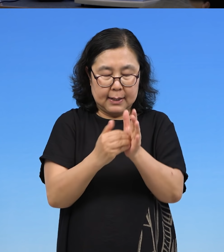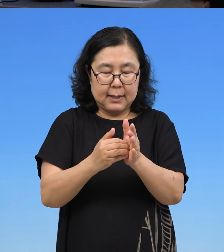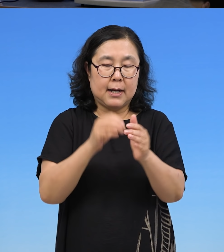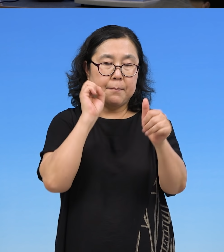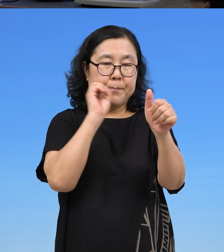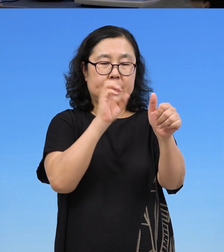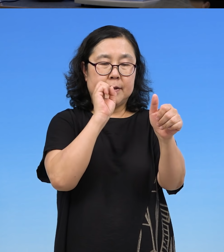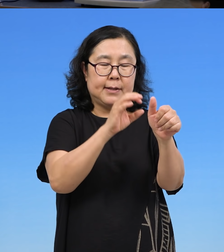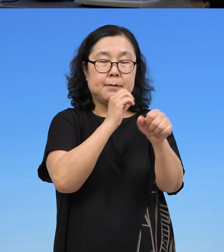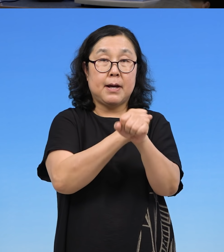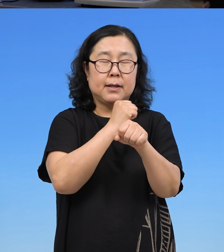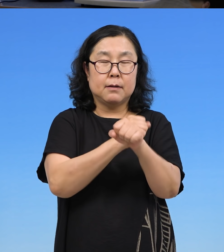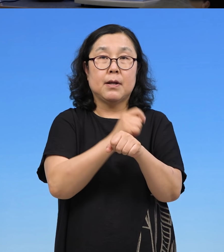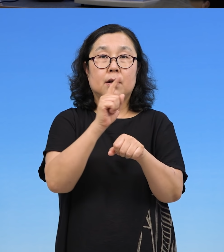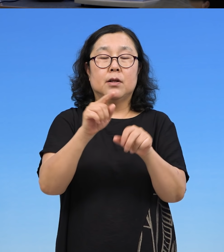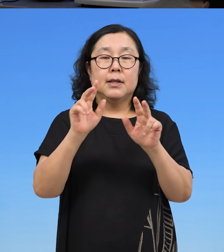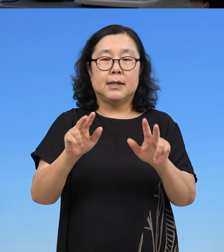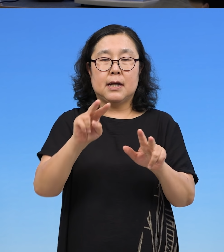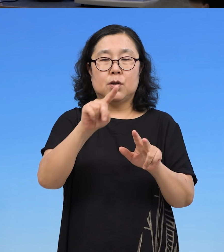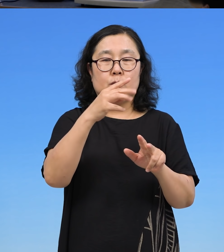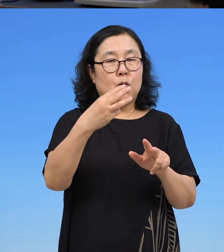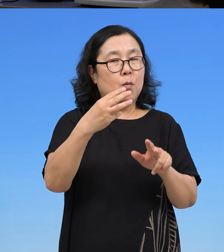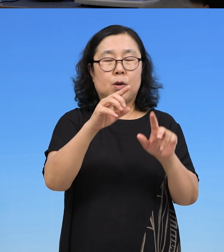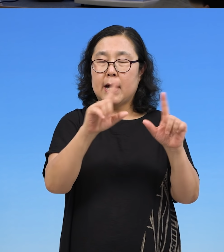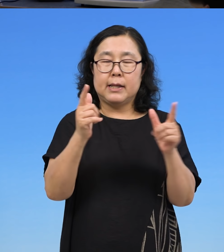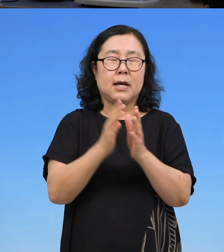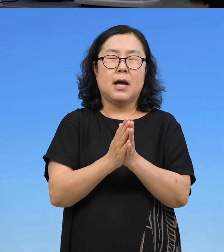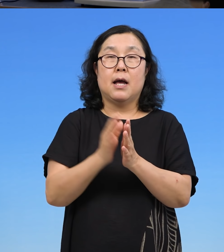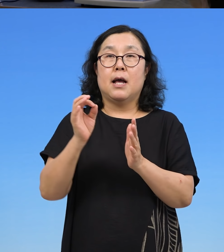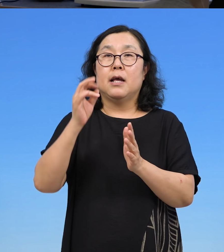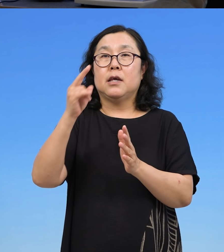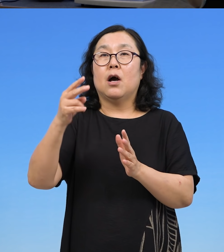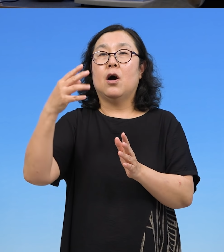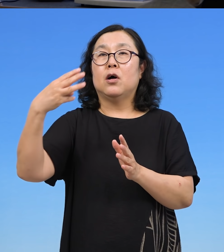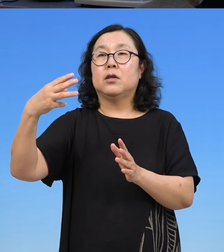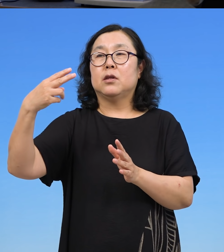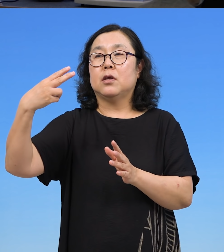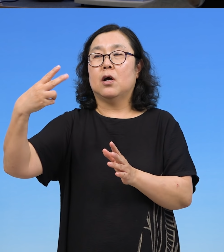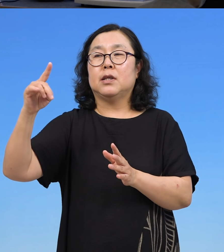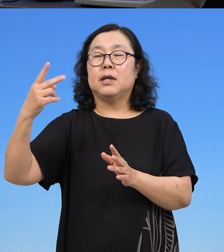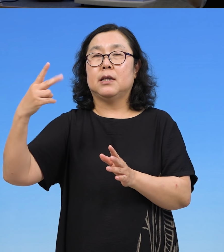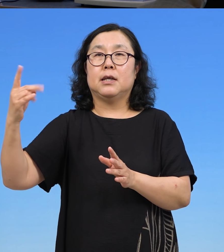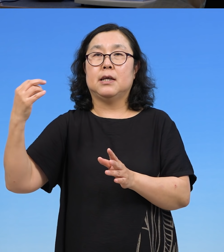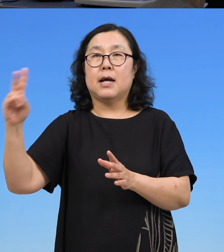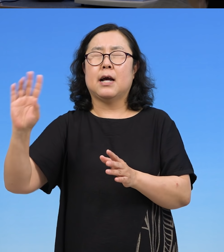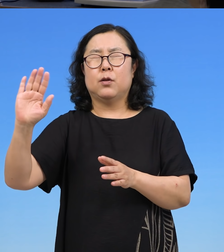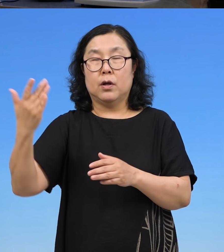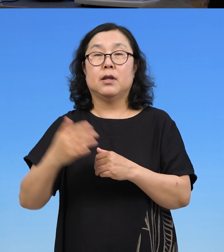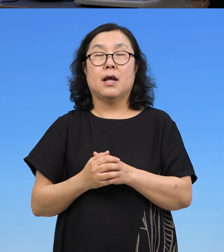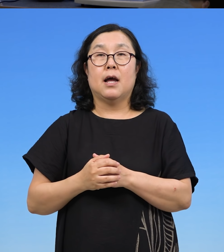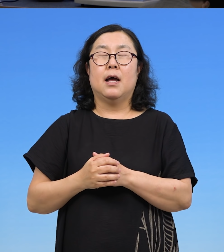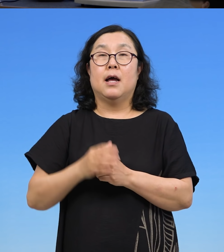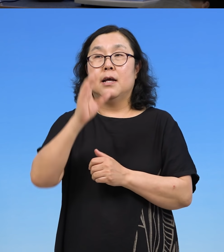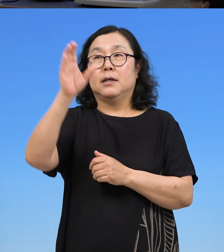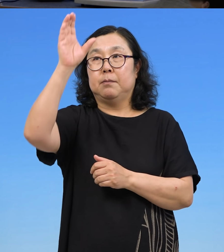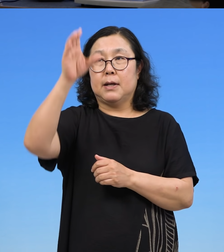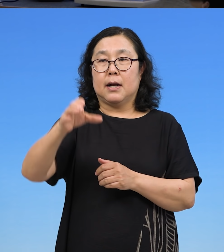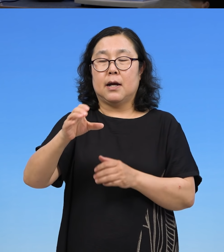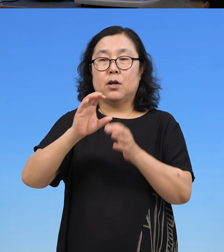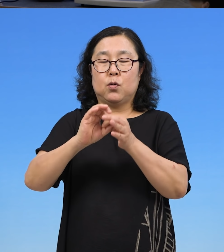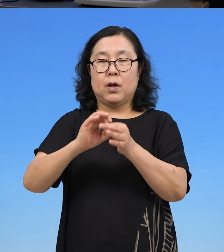받았느니라 하시니 아까 말로 표현하면 너는 이제 솔로몬이 아니라 여디디아가 되었노라고 십자가를 통하여 내가 너를